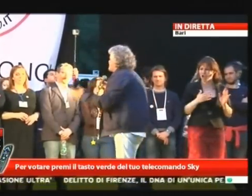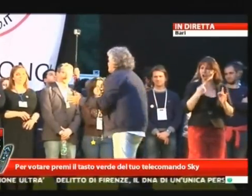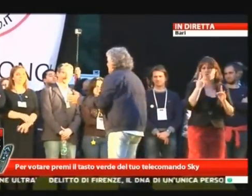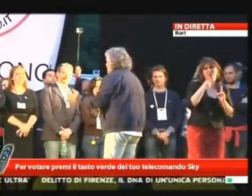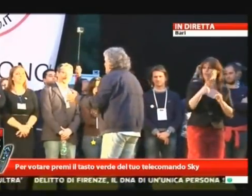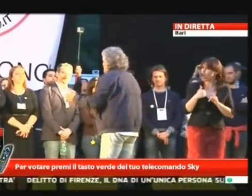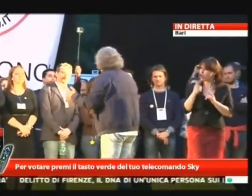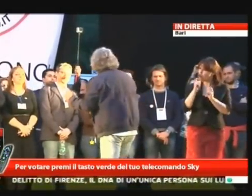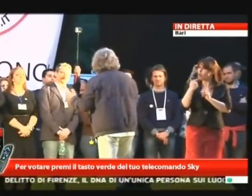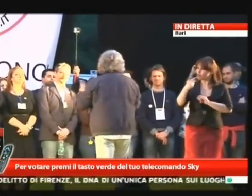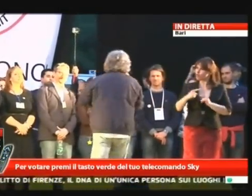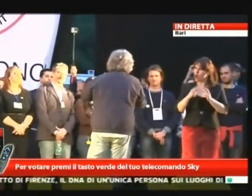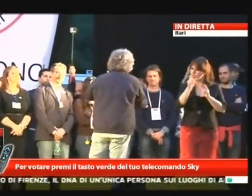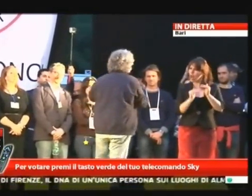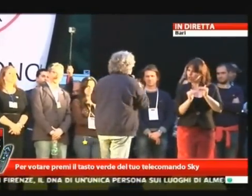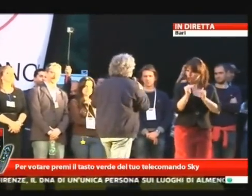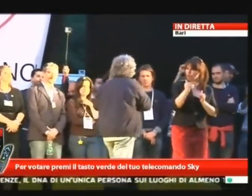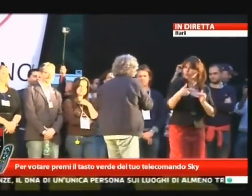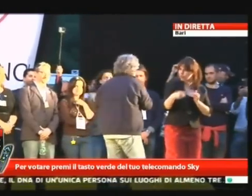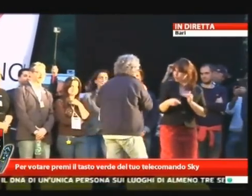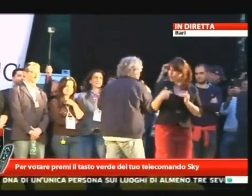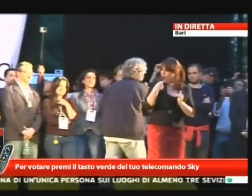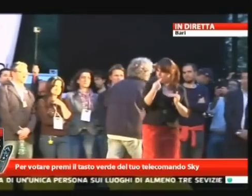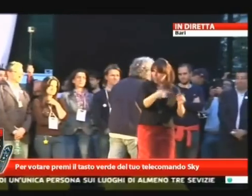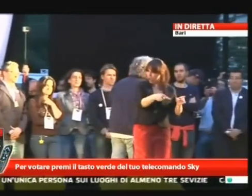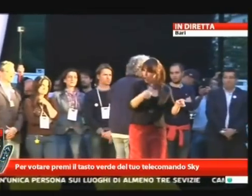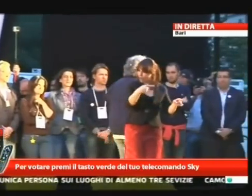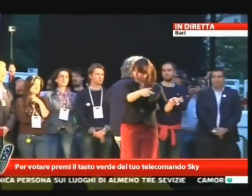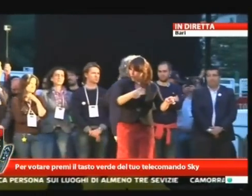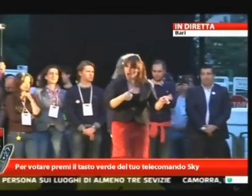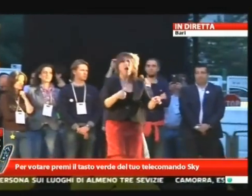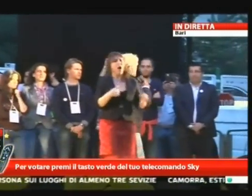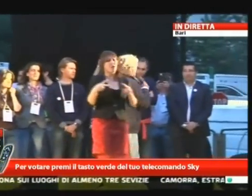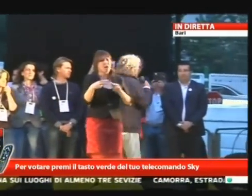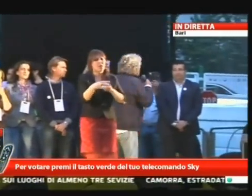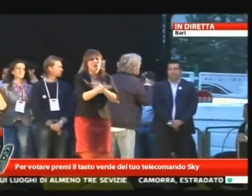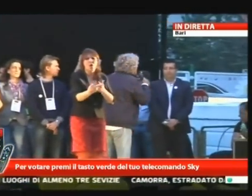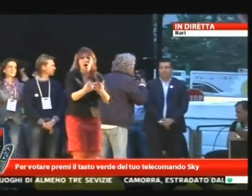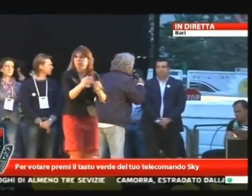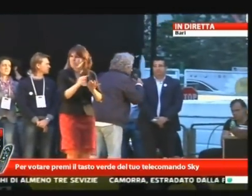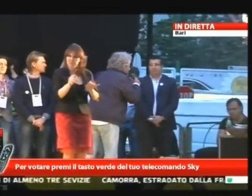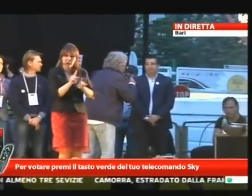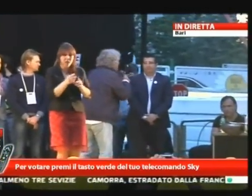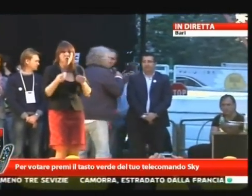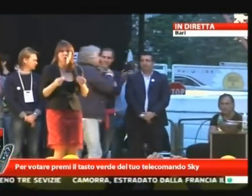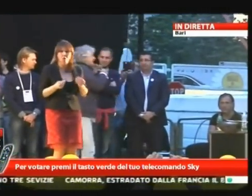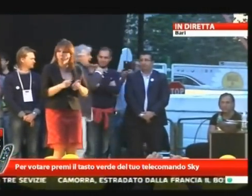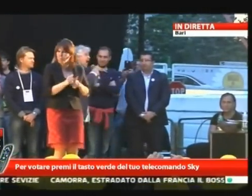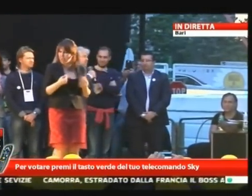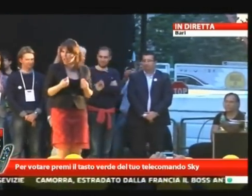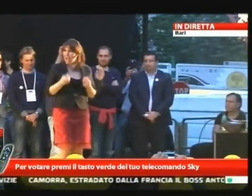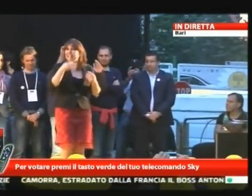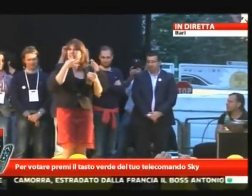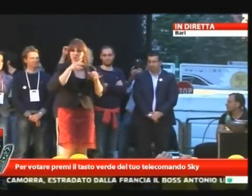la crescita e allora dobbiamo tagliare solo niente, quasi niente. Per tagliare quasi niente bisognerebbe crescere